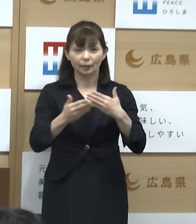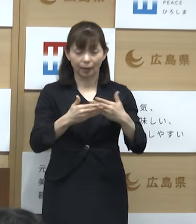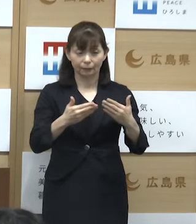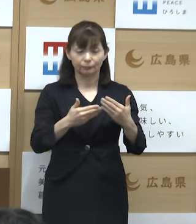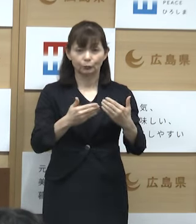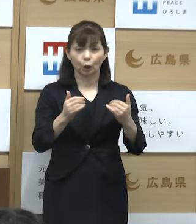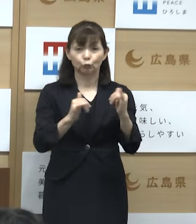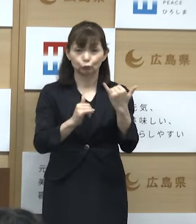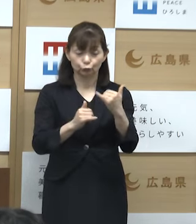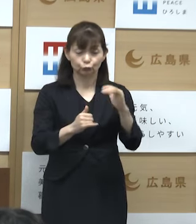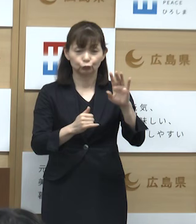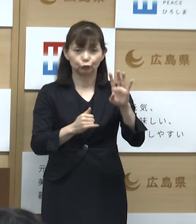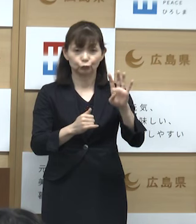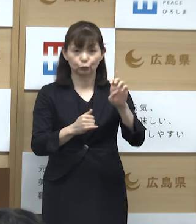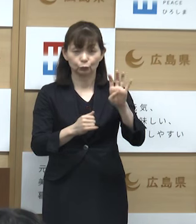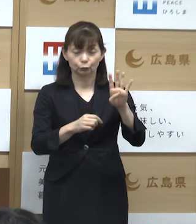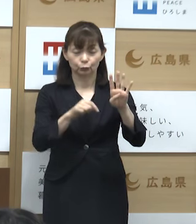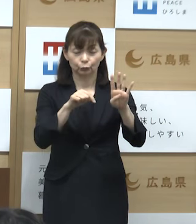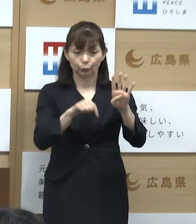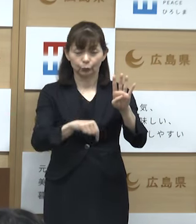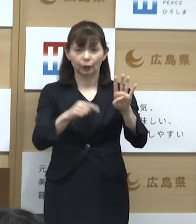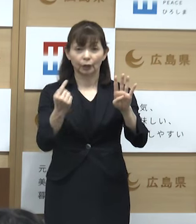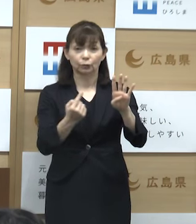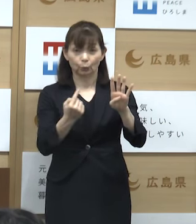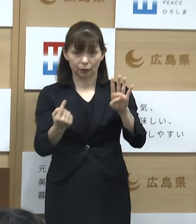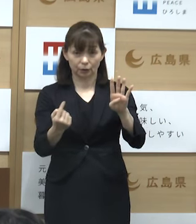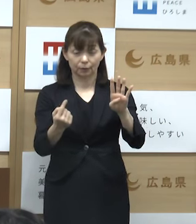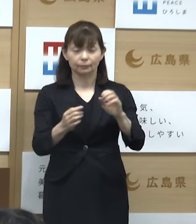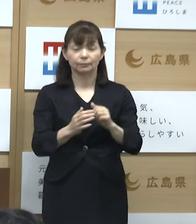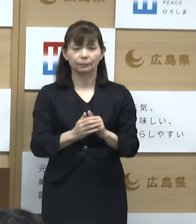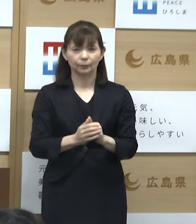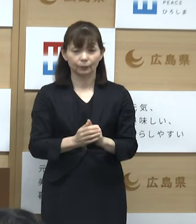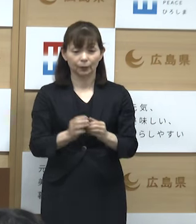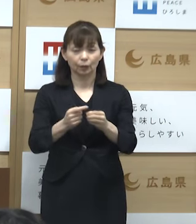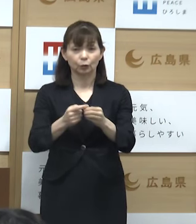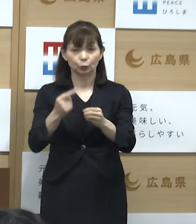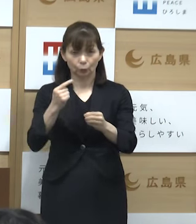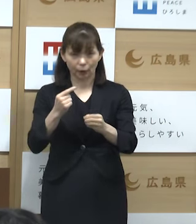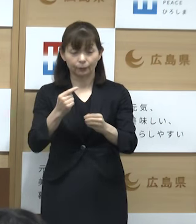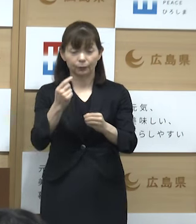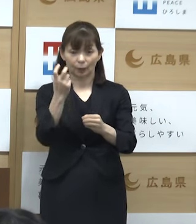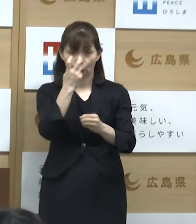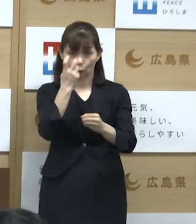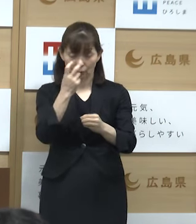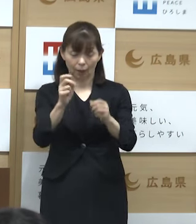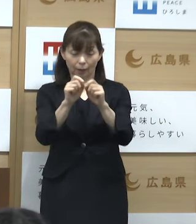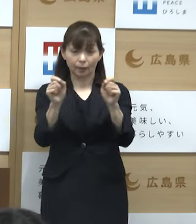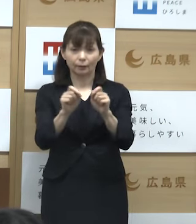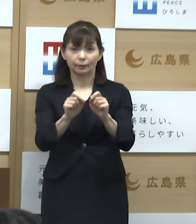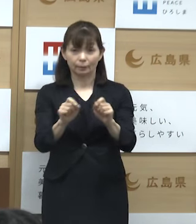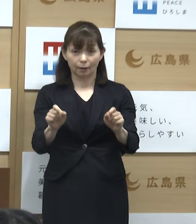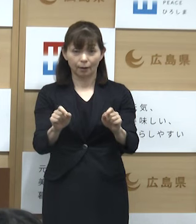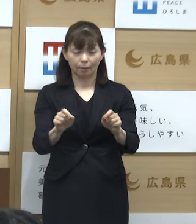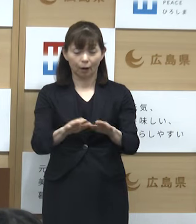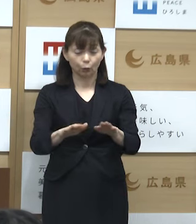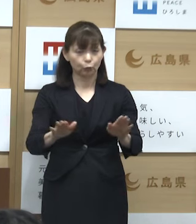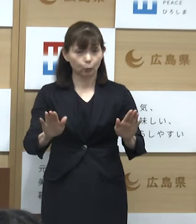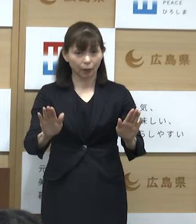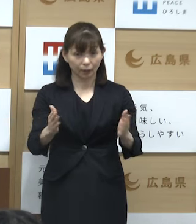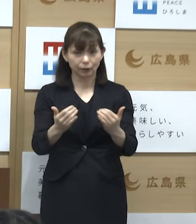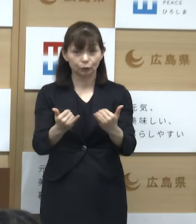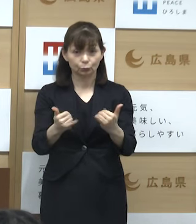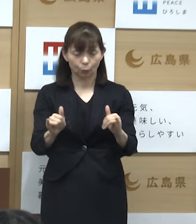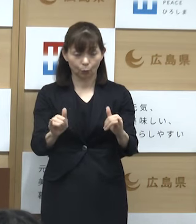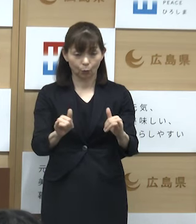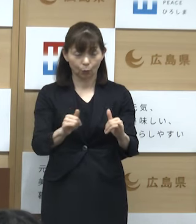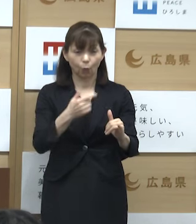に増加傾向にございます。本県が昨年度実施した調査におきまして、子どもがいない方が希望の数